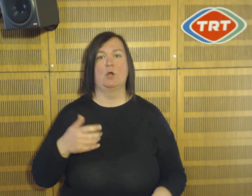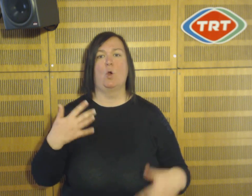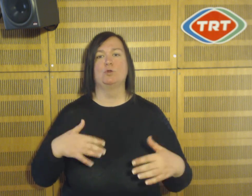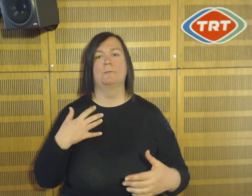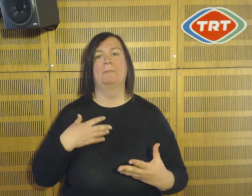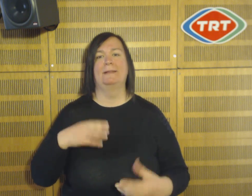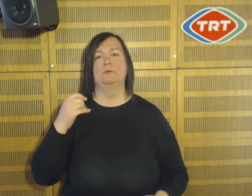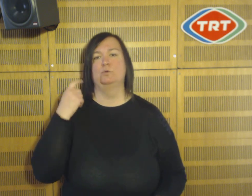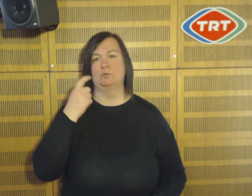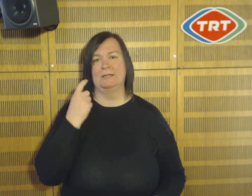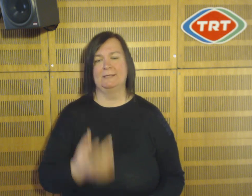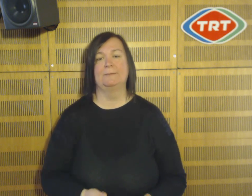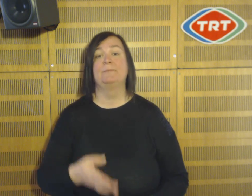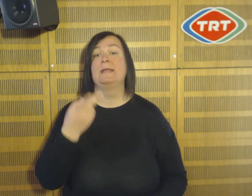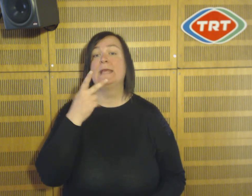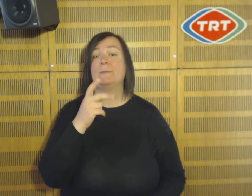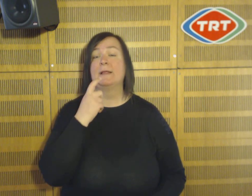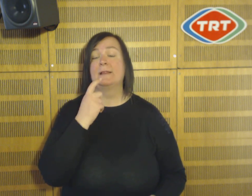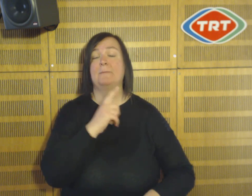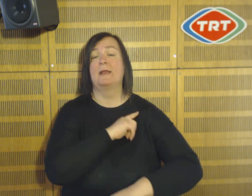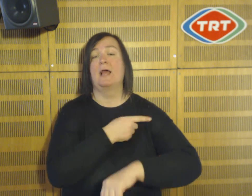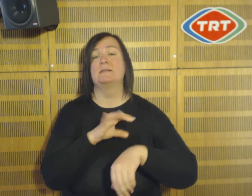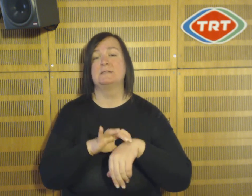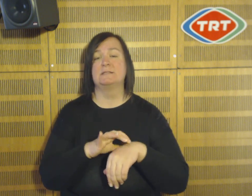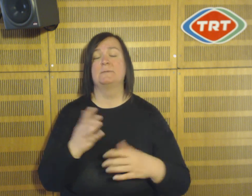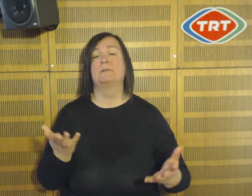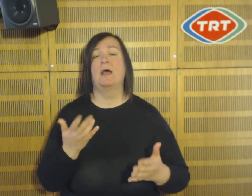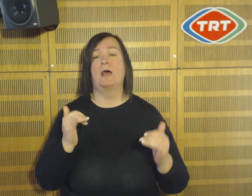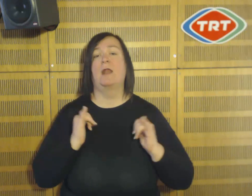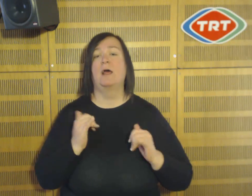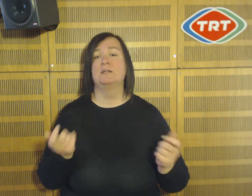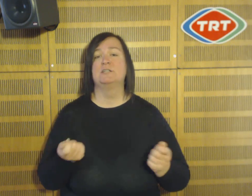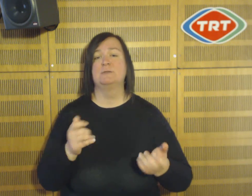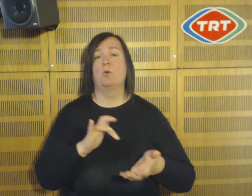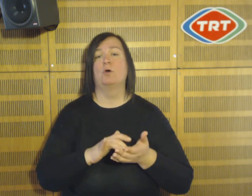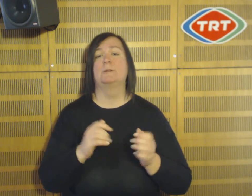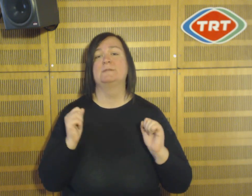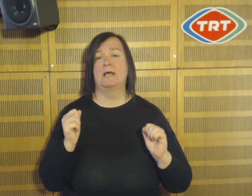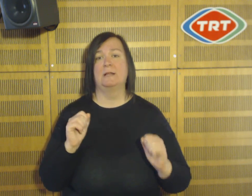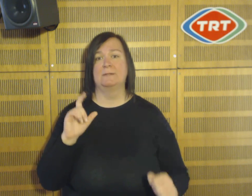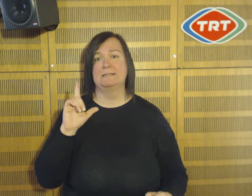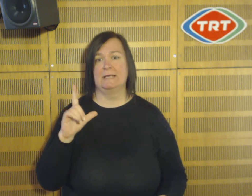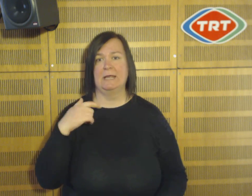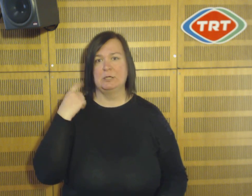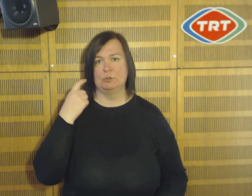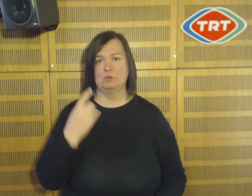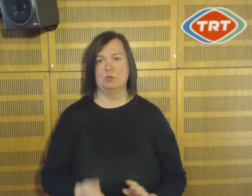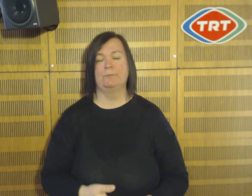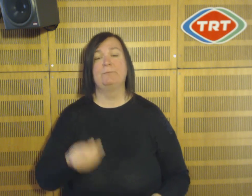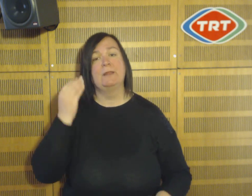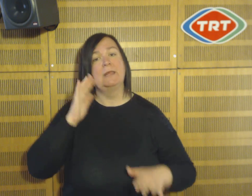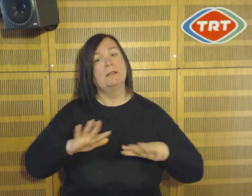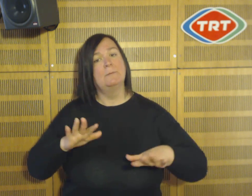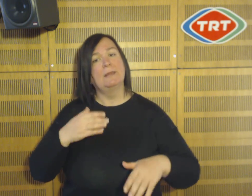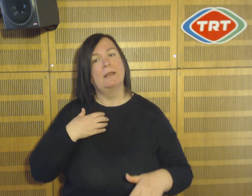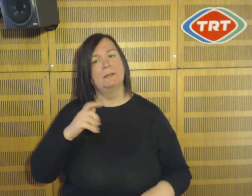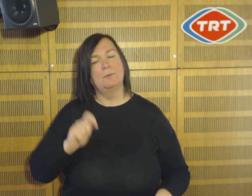üzere düşüncededir 2000 yılından beri kas hastasıyım daha rahat çalışma ortamı sağlanması gerektiğini düşünüyorum hamı kendim